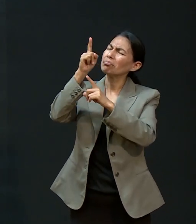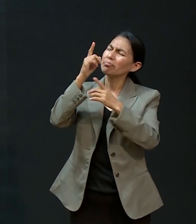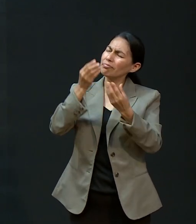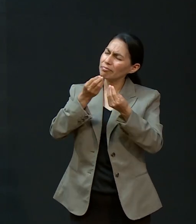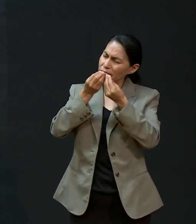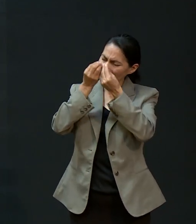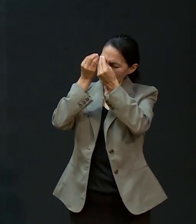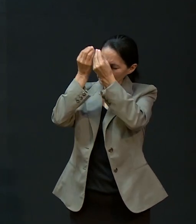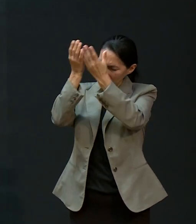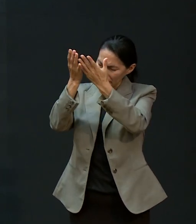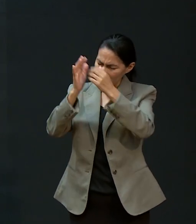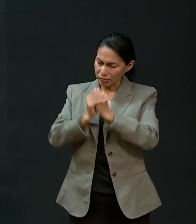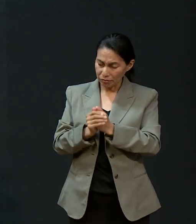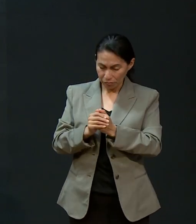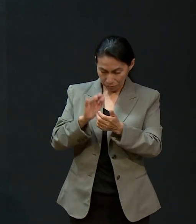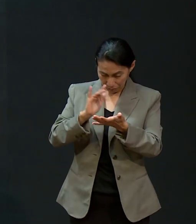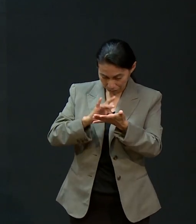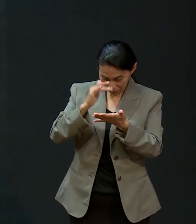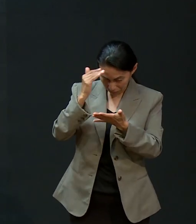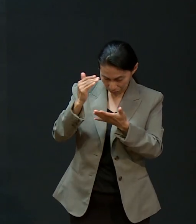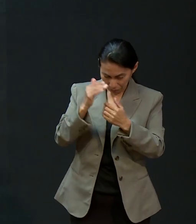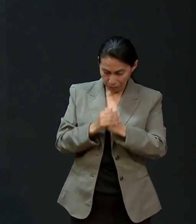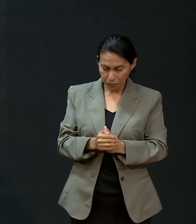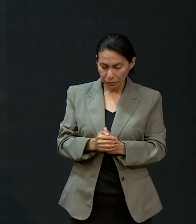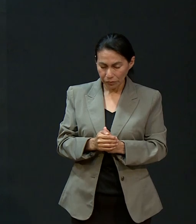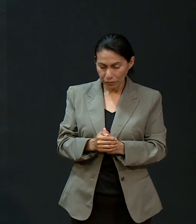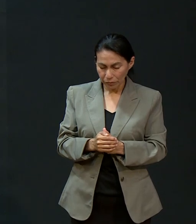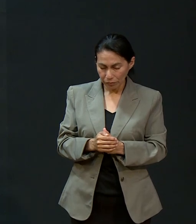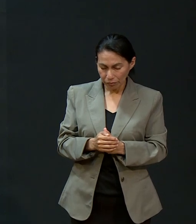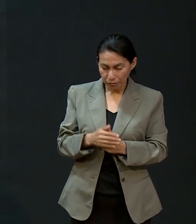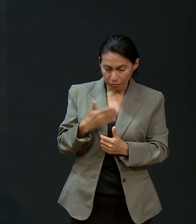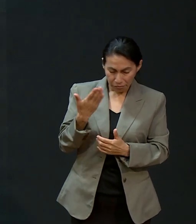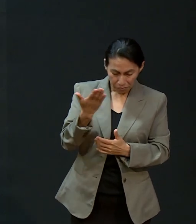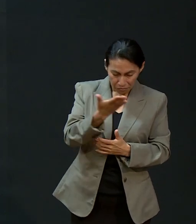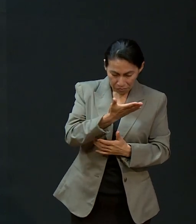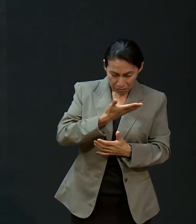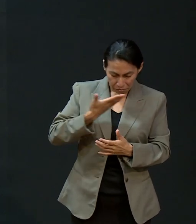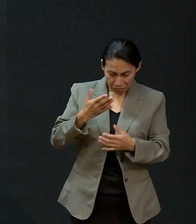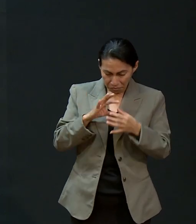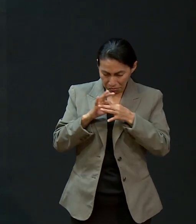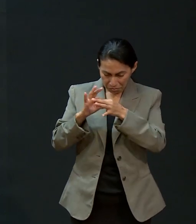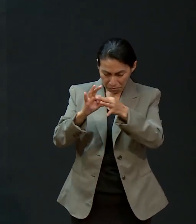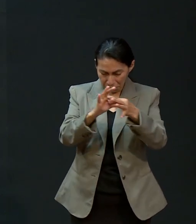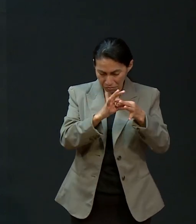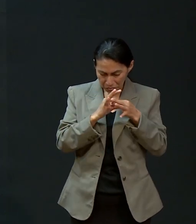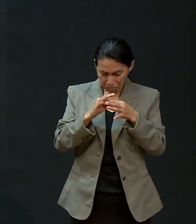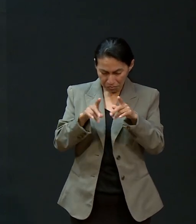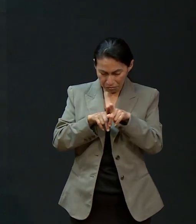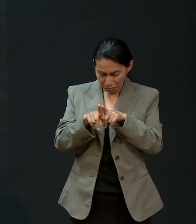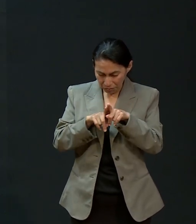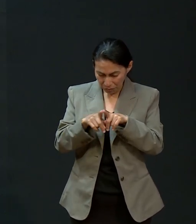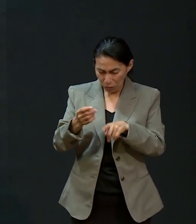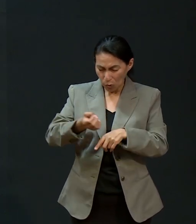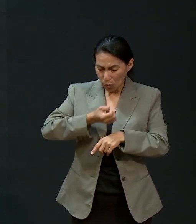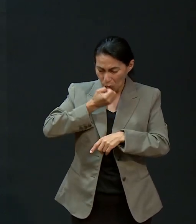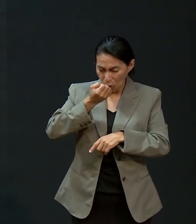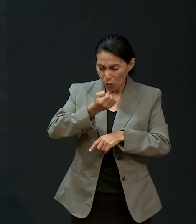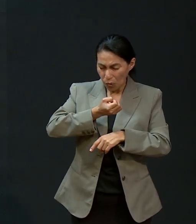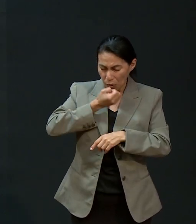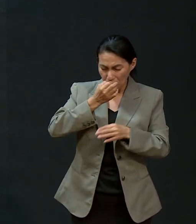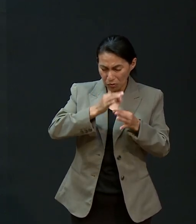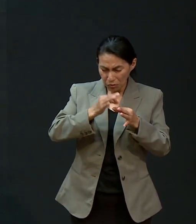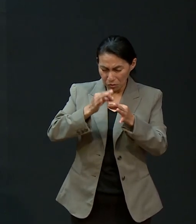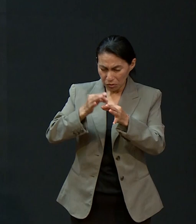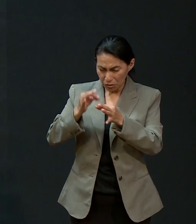con un mismo propósito y va hacia ti. Entonces te damos muchísimas gracias por esta gran comunidad que